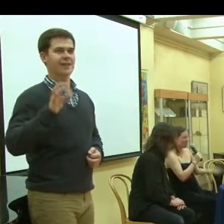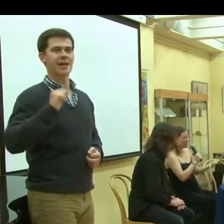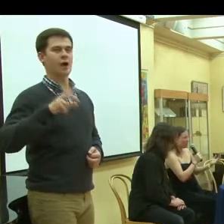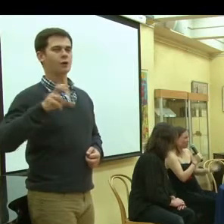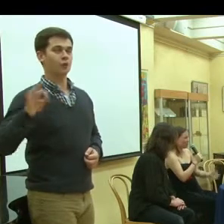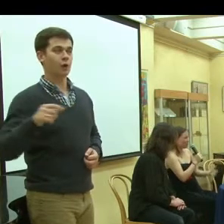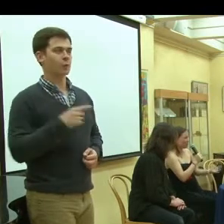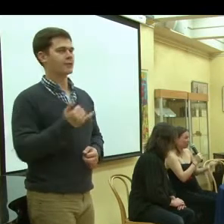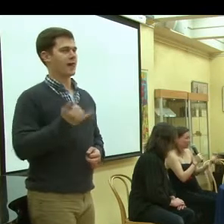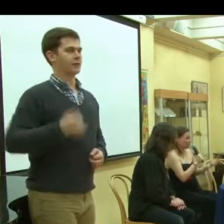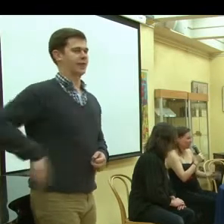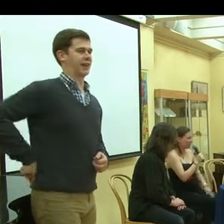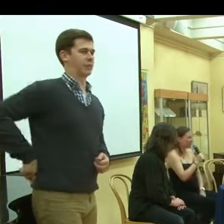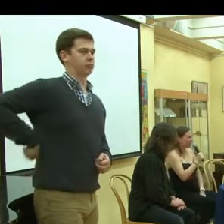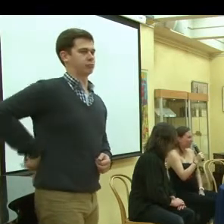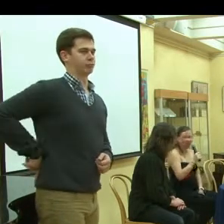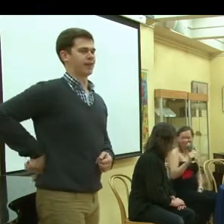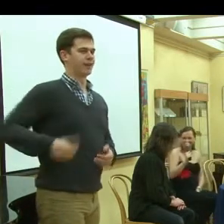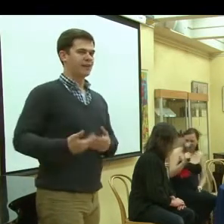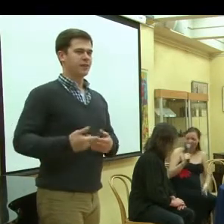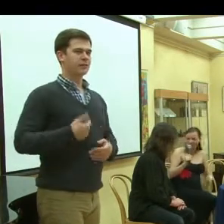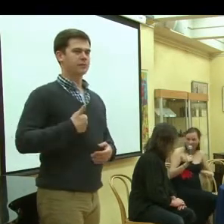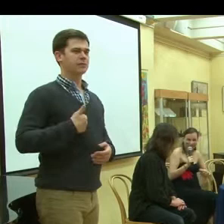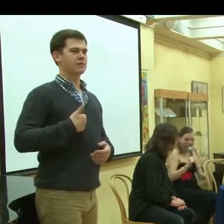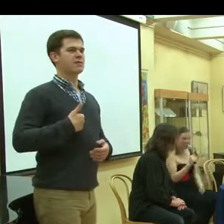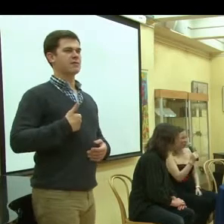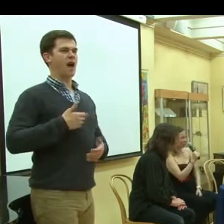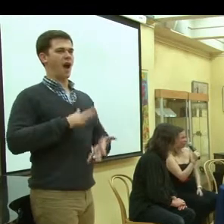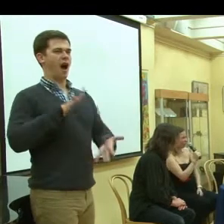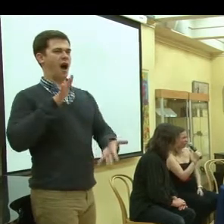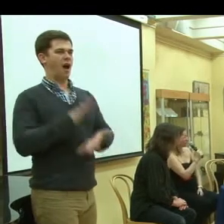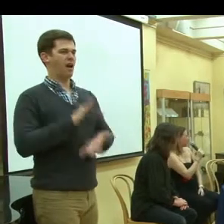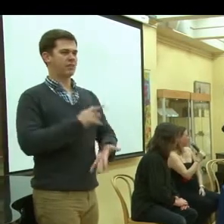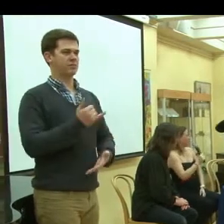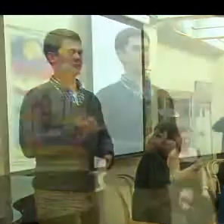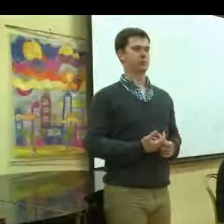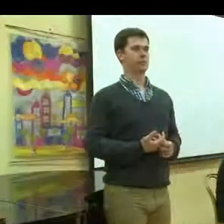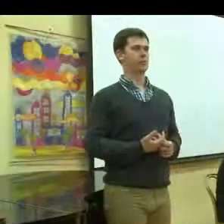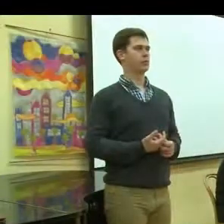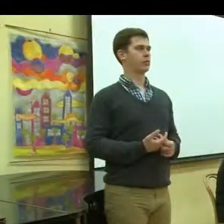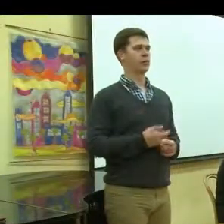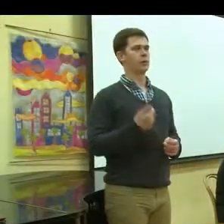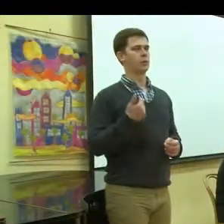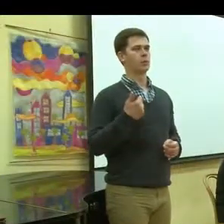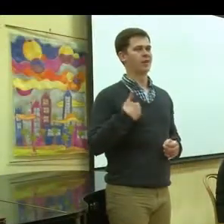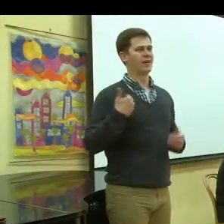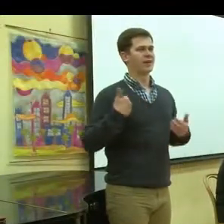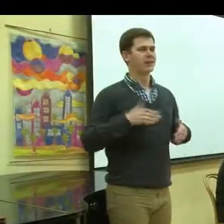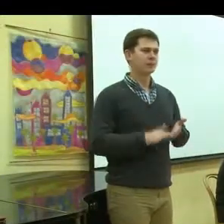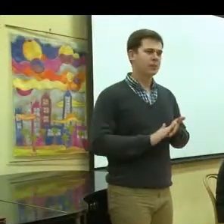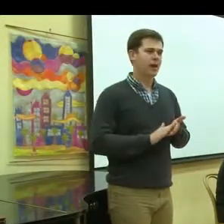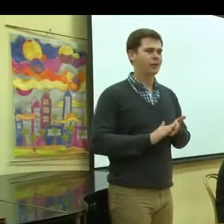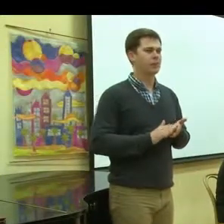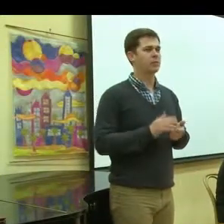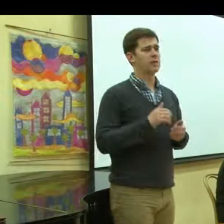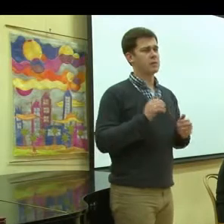en la mano. No i właśnie dlatego ci gaucho też tacy agresywni, tak? Bo z takim różnym sprzętem chodzą. Ja nie chcę butami w duszę, możecie